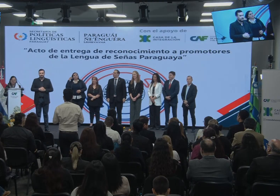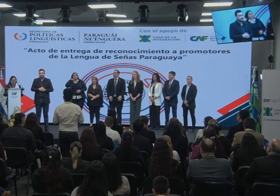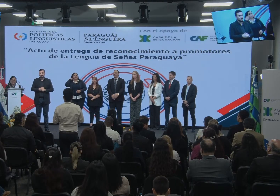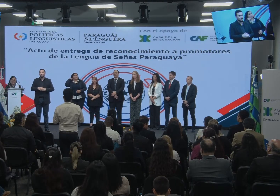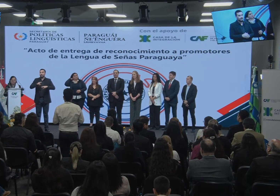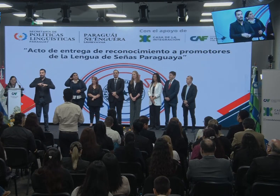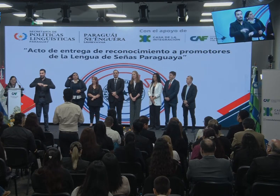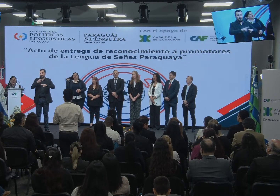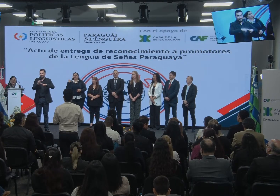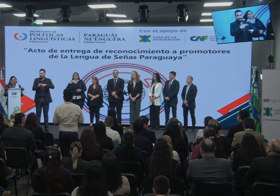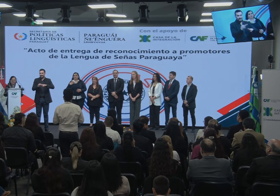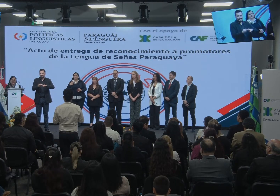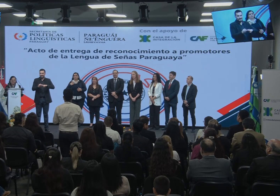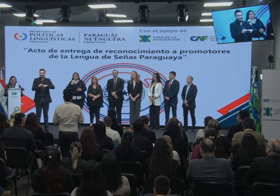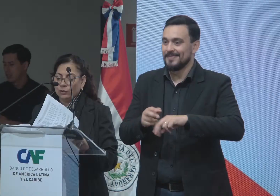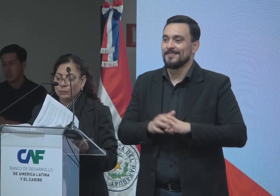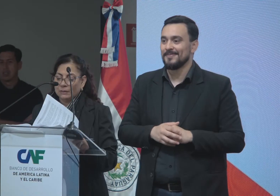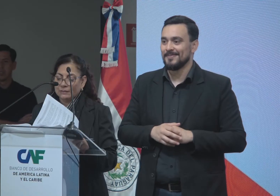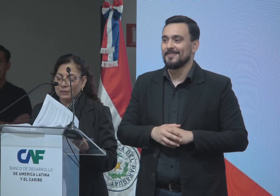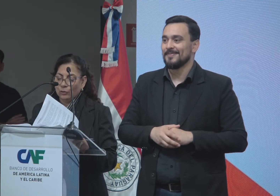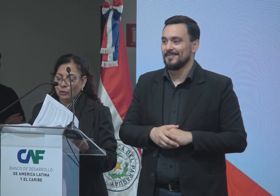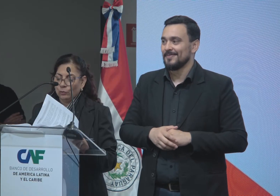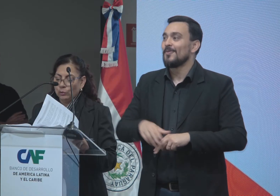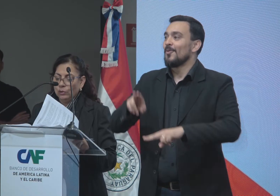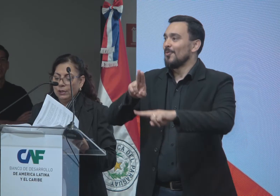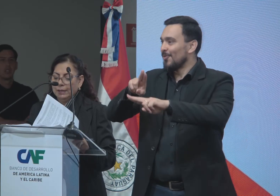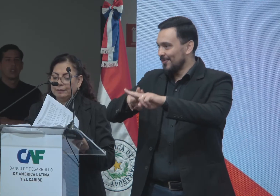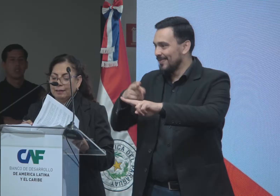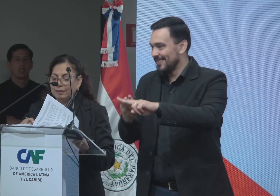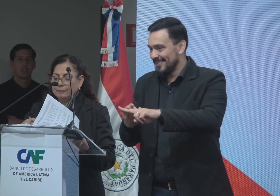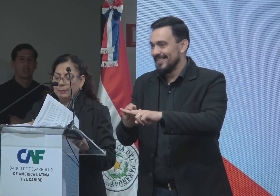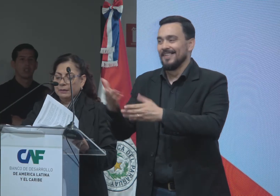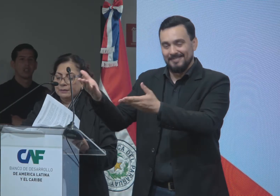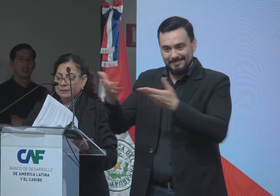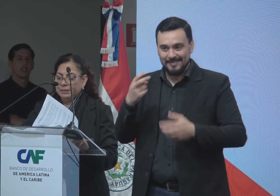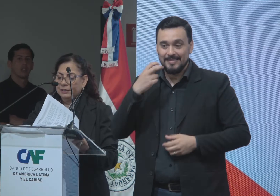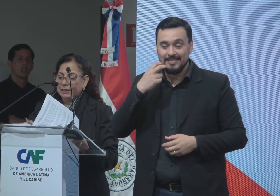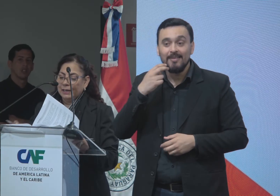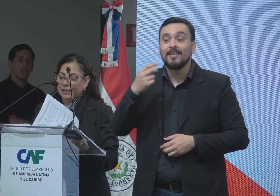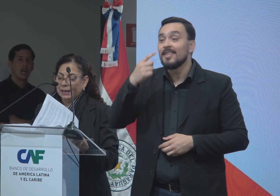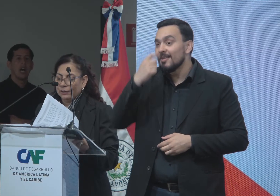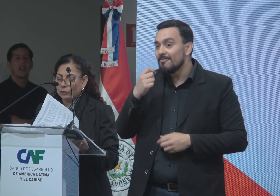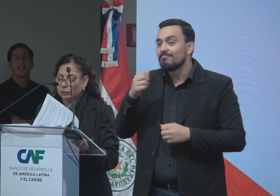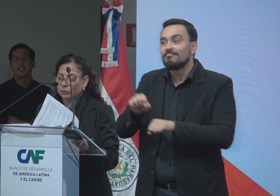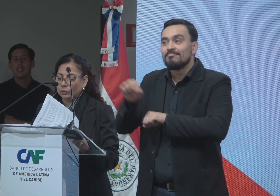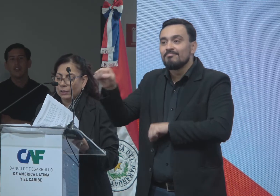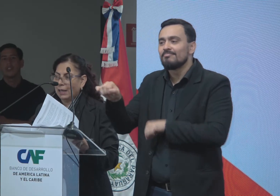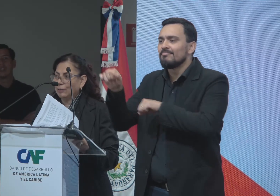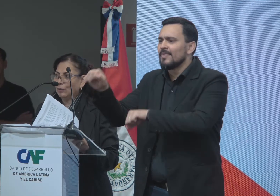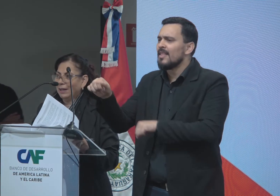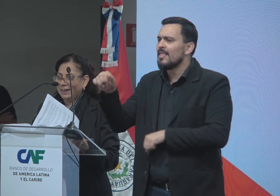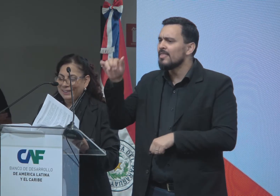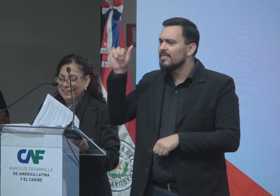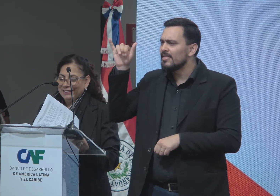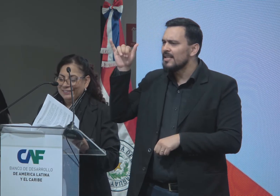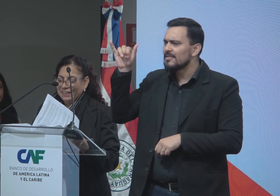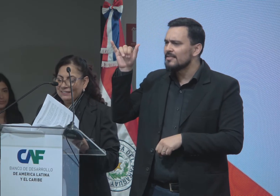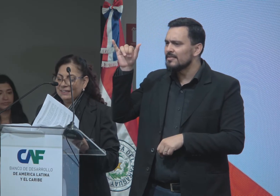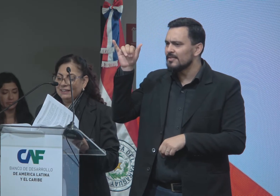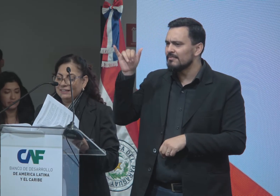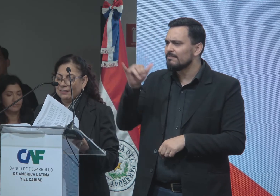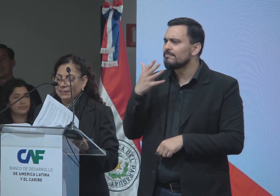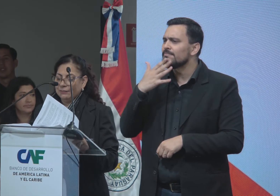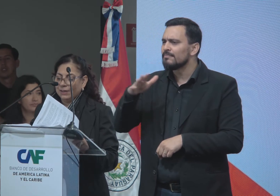Volvemos a convocar al señor Marcelo Guaiburú, esta vez para recibir el galardón otorgado a